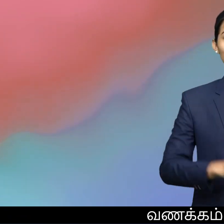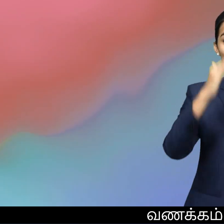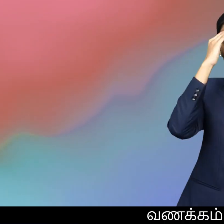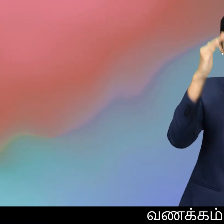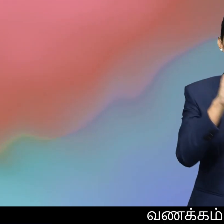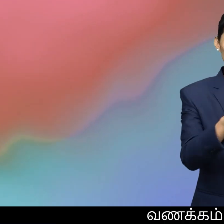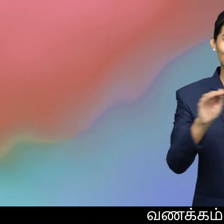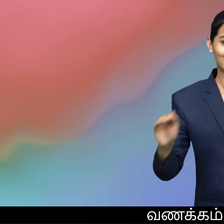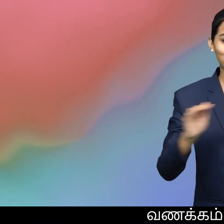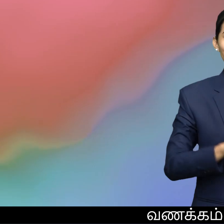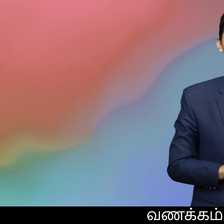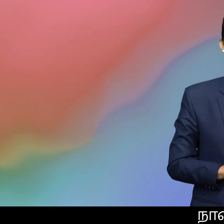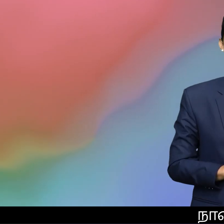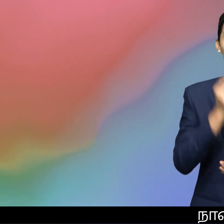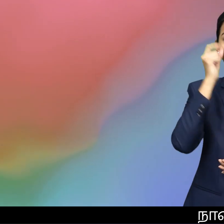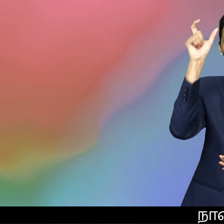வணக்கம் மாணவ செல்வங்களே! நான்